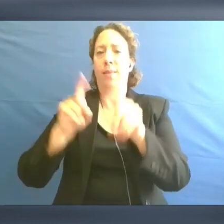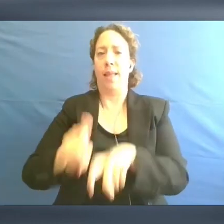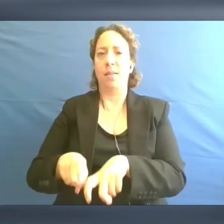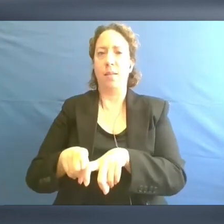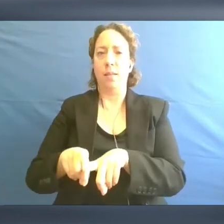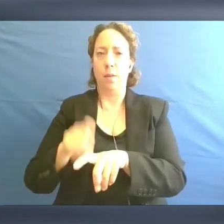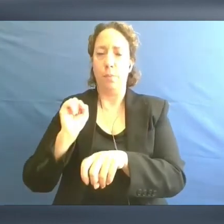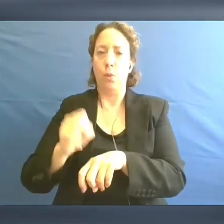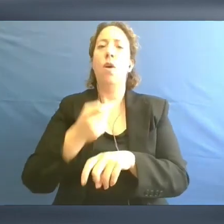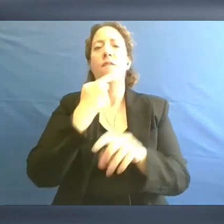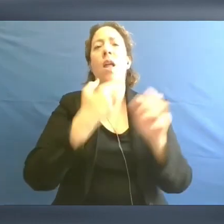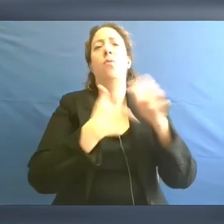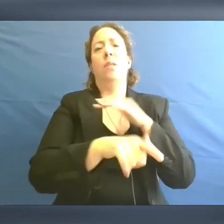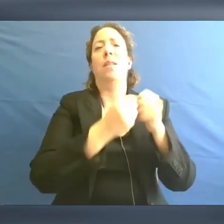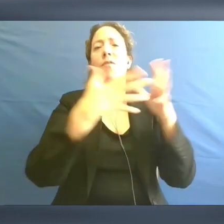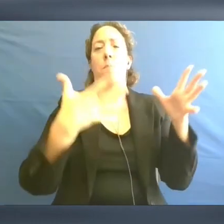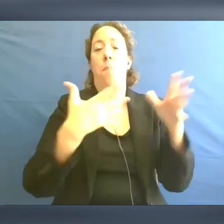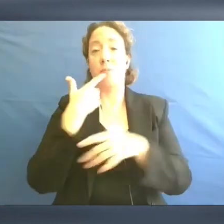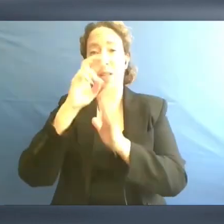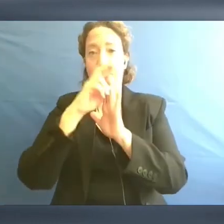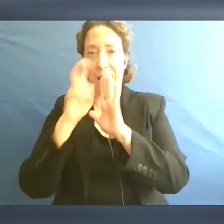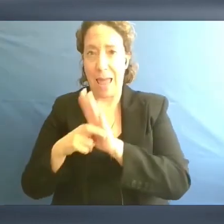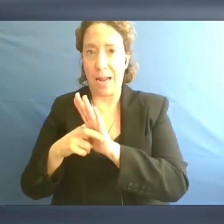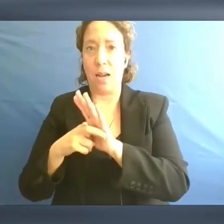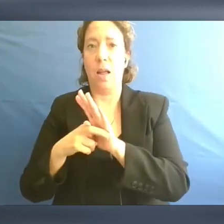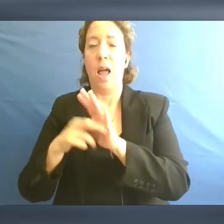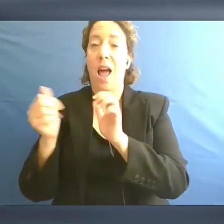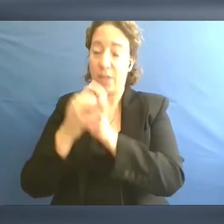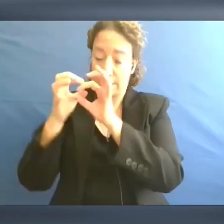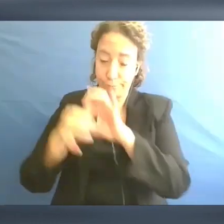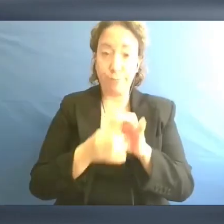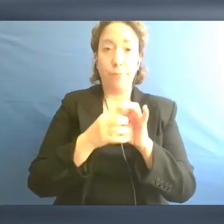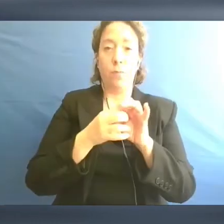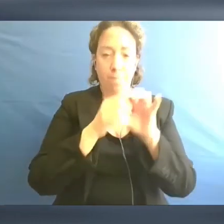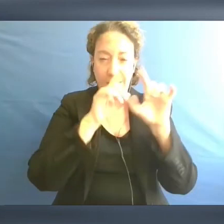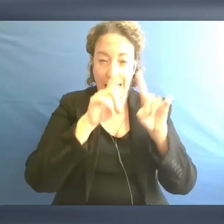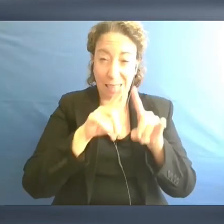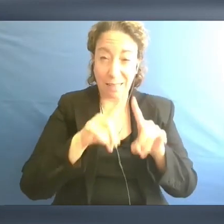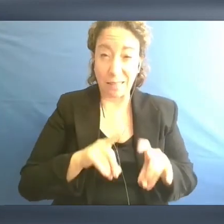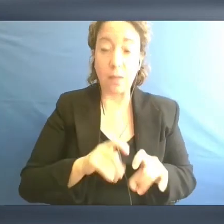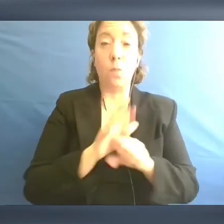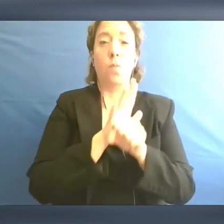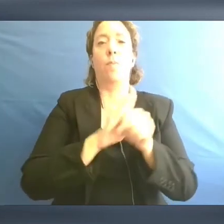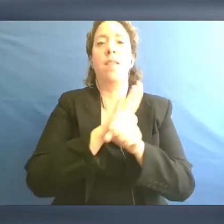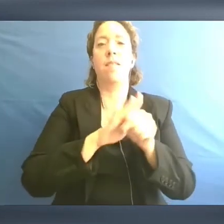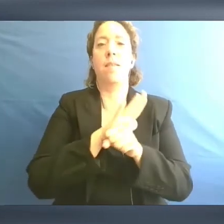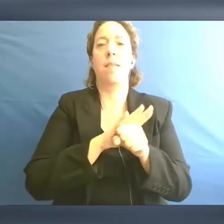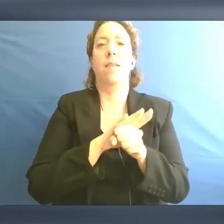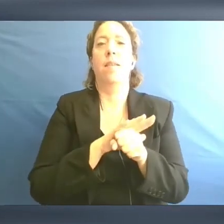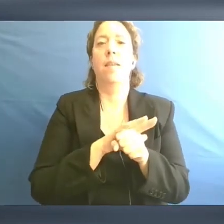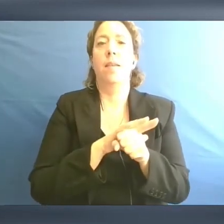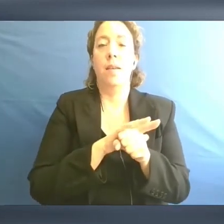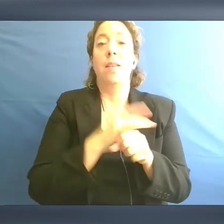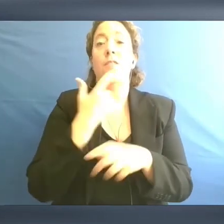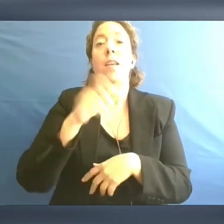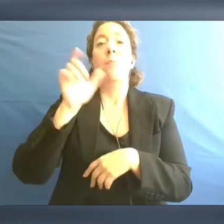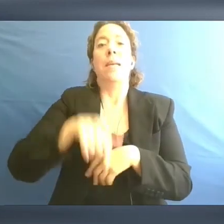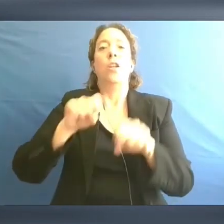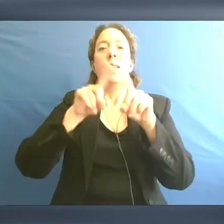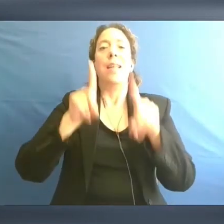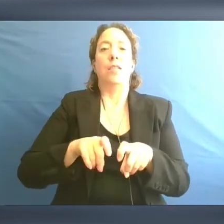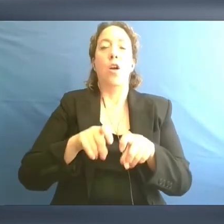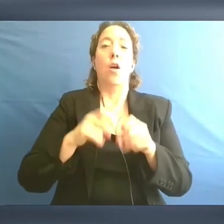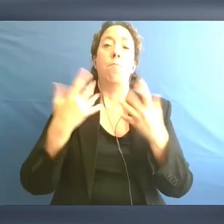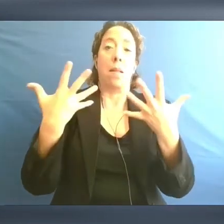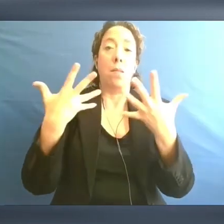logiciel, mais ça veut dire que la règle va être fournie avec un jeu de test très complet Ce qui va permettre aux testeurs, que ce soit des testeurs